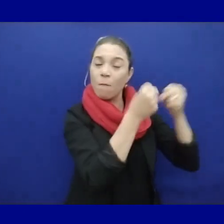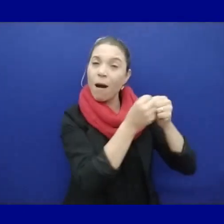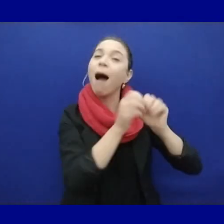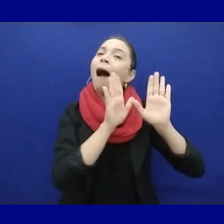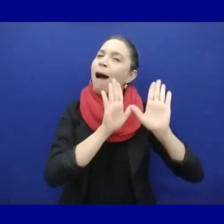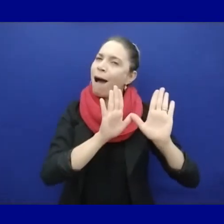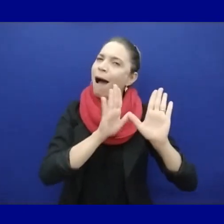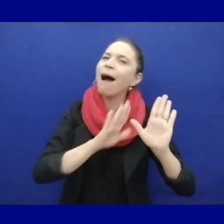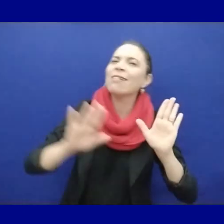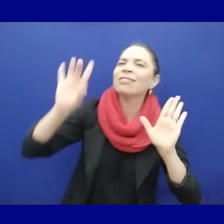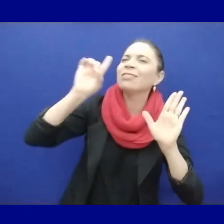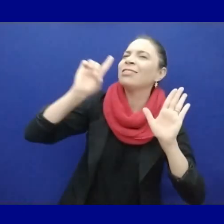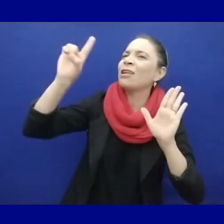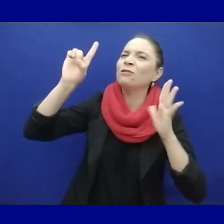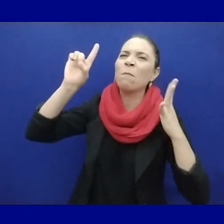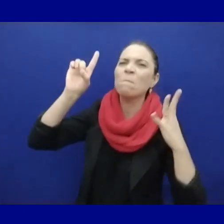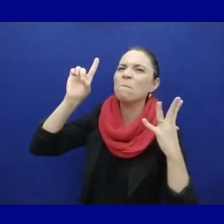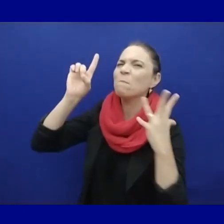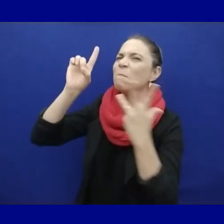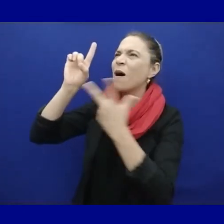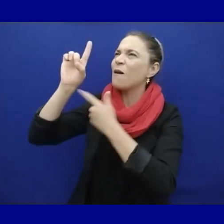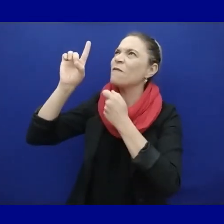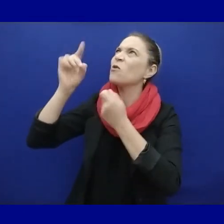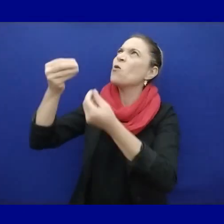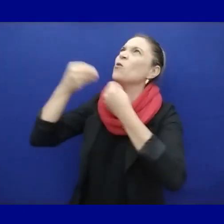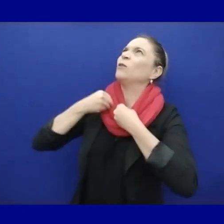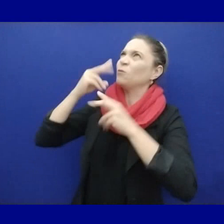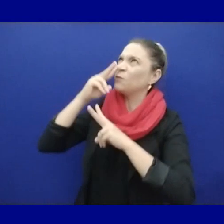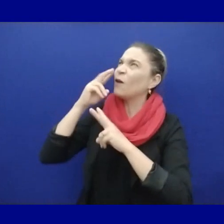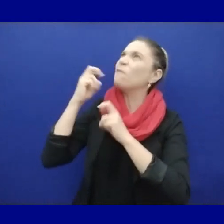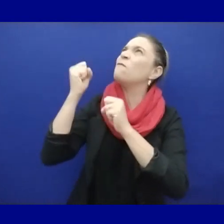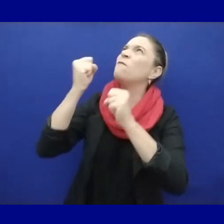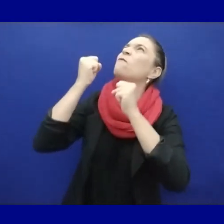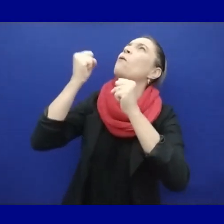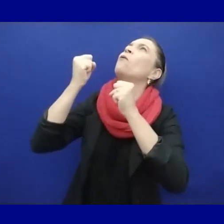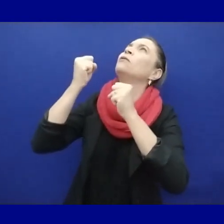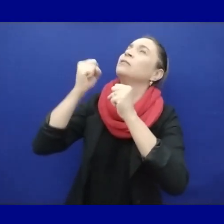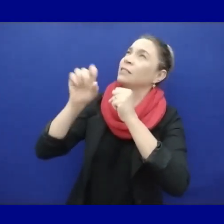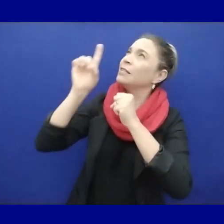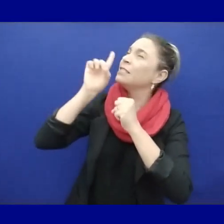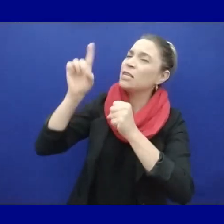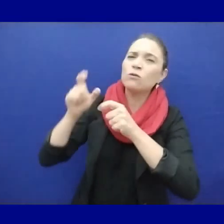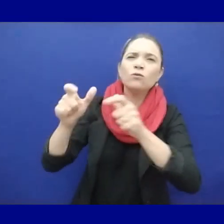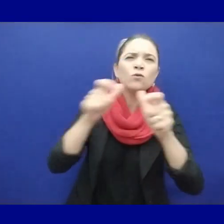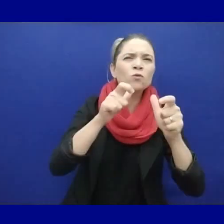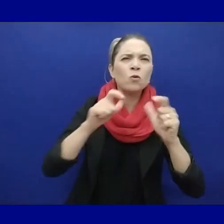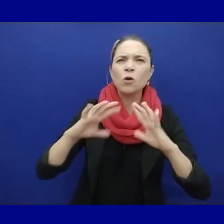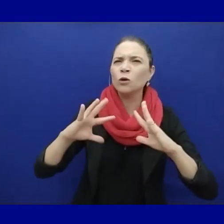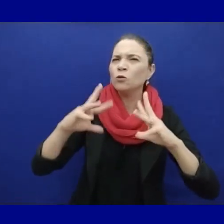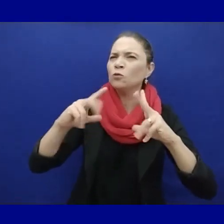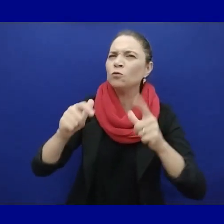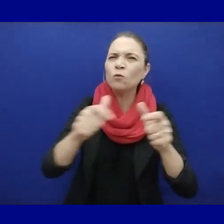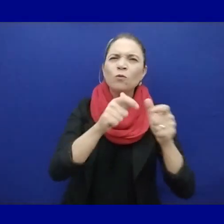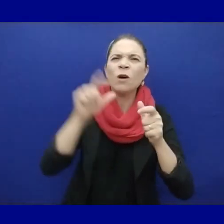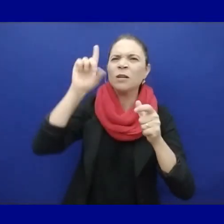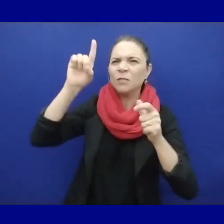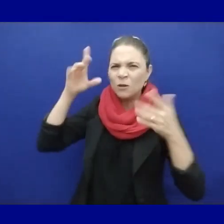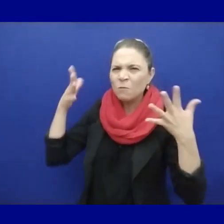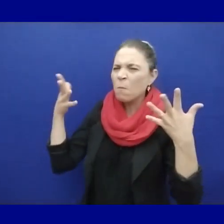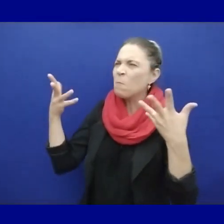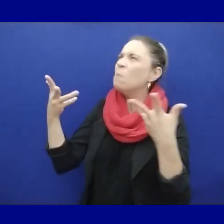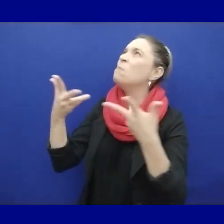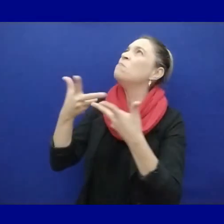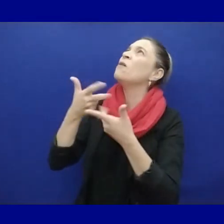dizer, assim o vimos, na cidade do Senhor dos Exércitos, na cidade do nosso Deus. Deus a estabelece